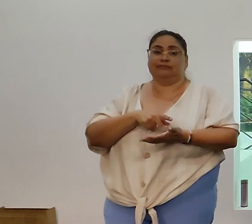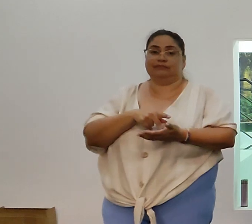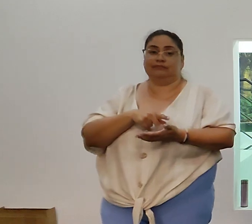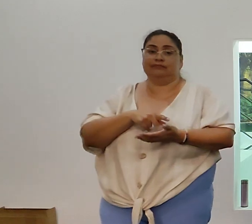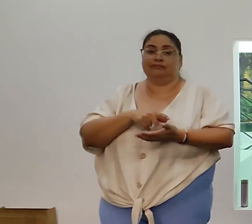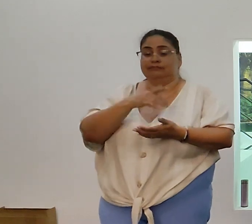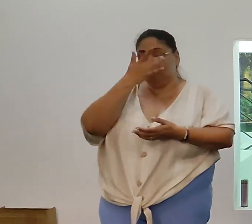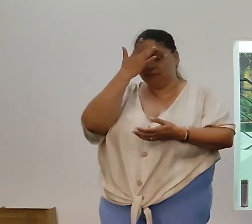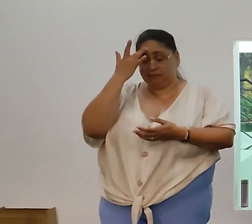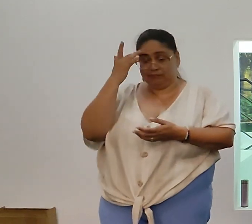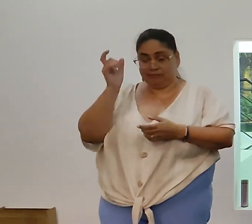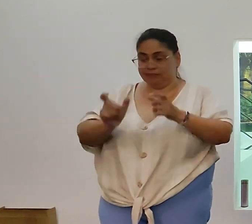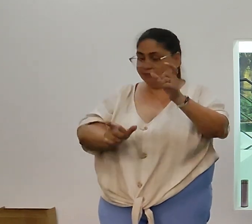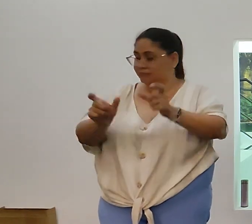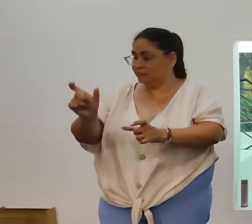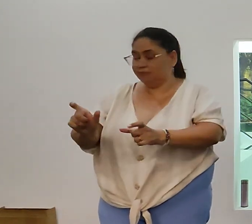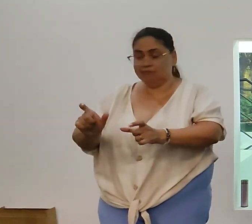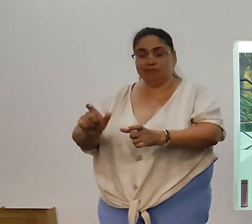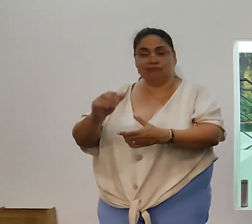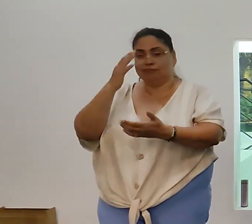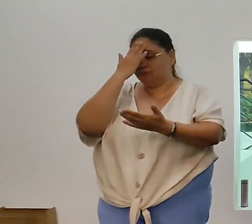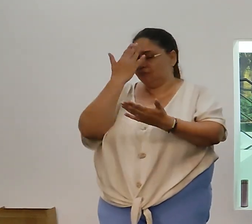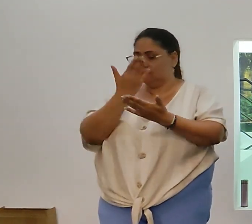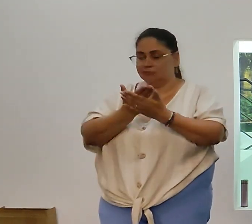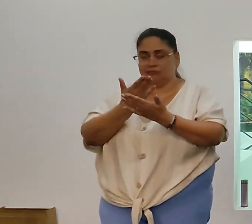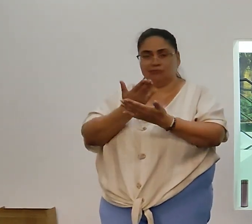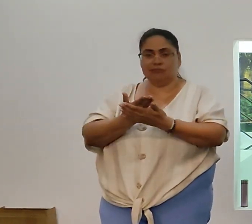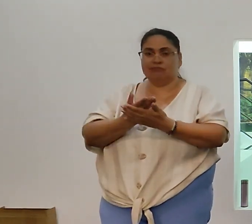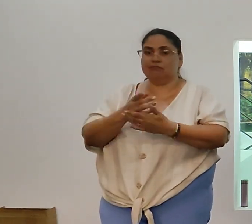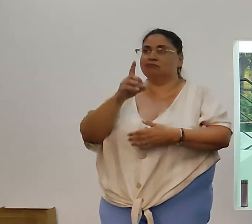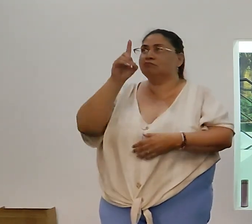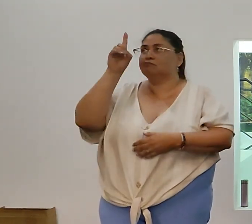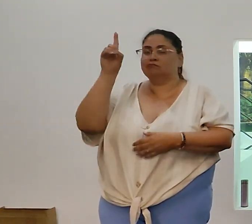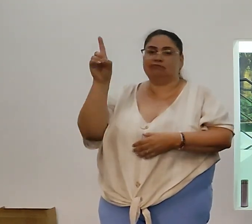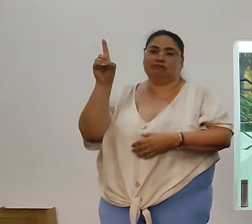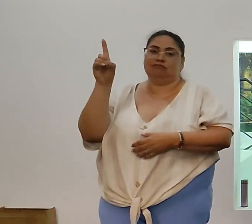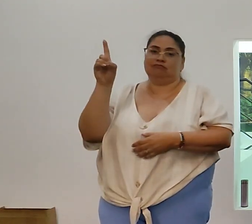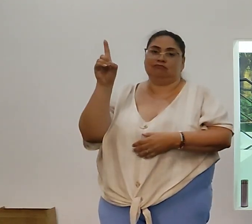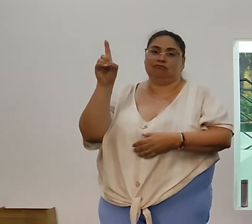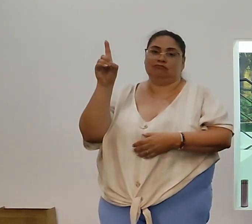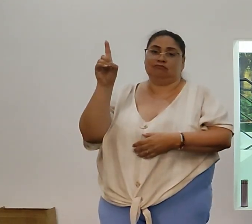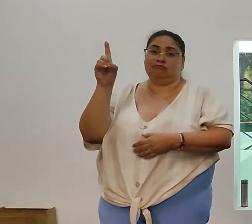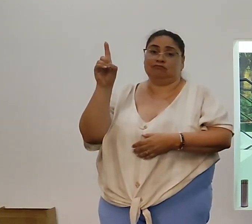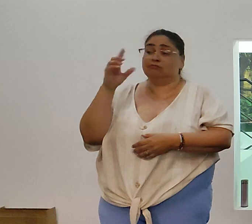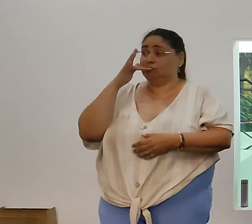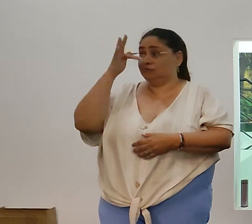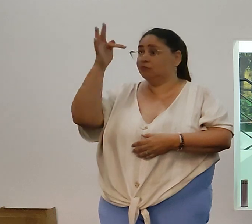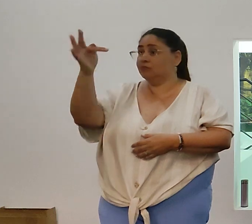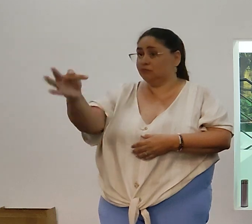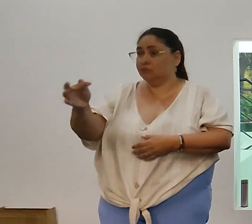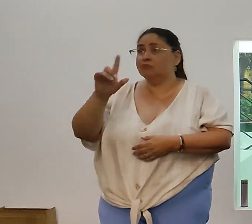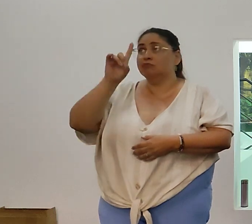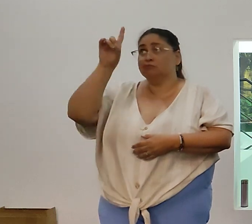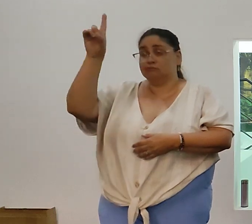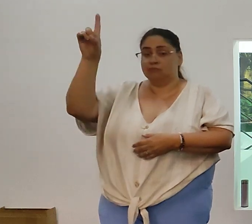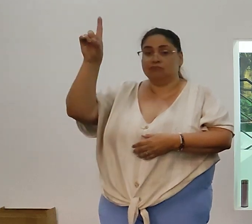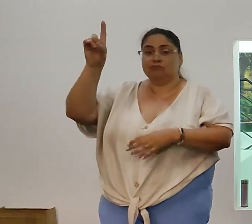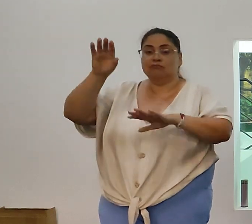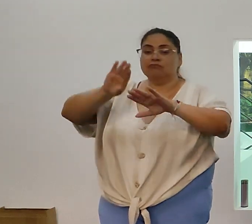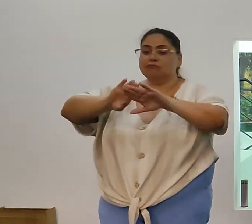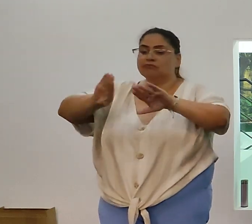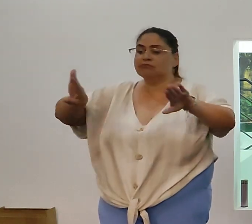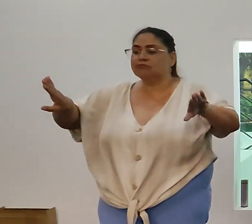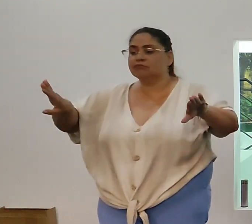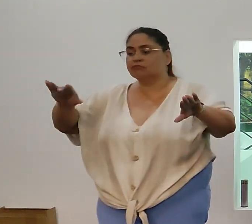abrigará aqueles que não creram em Cristo ou aqueles que creram em Cristo. Naquele dia, Jesus disse em Apocalipse, que ele separará